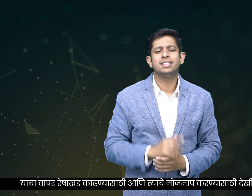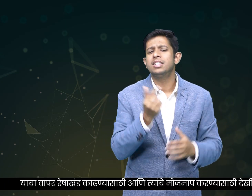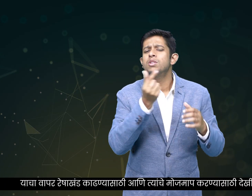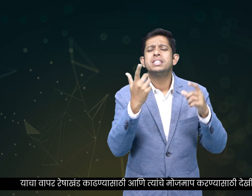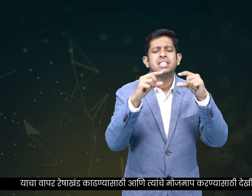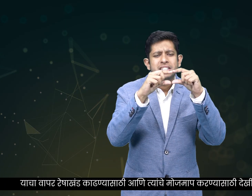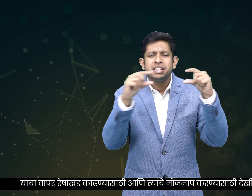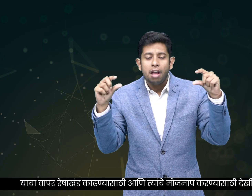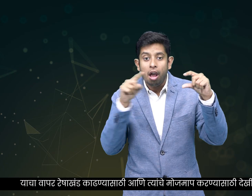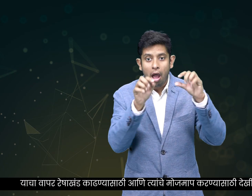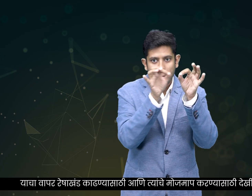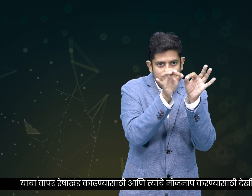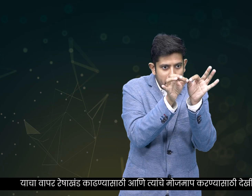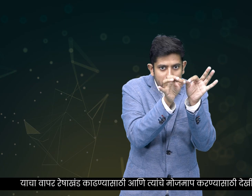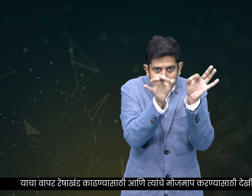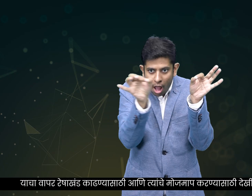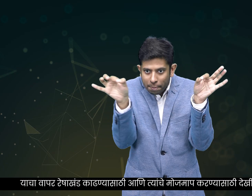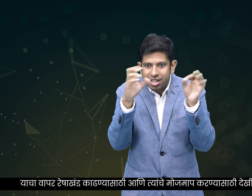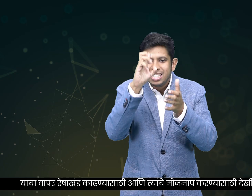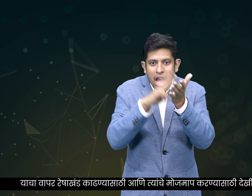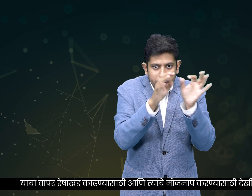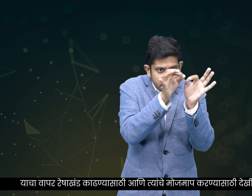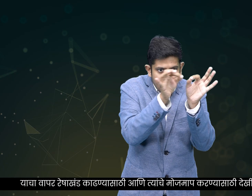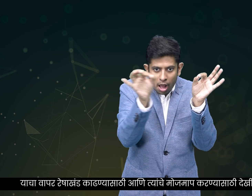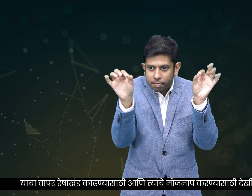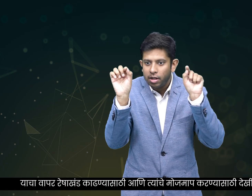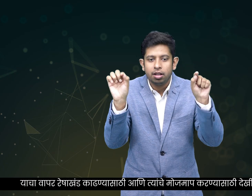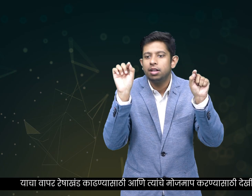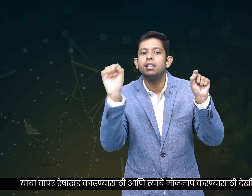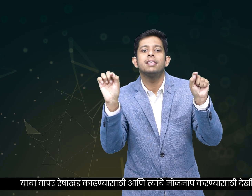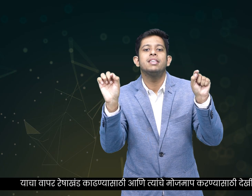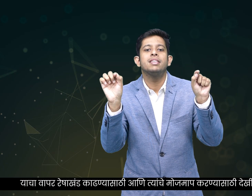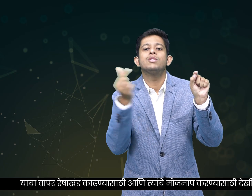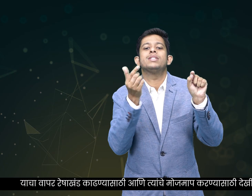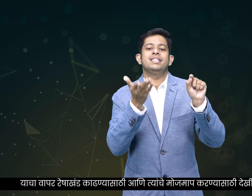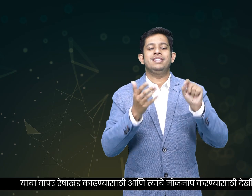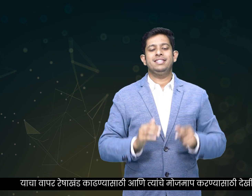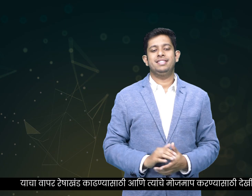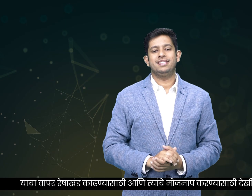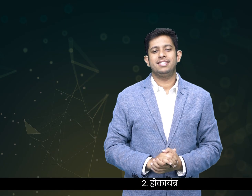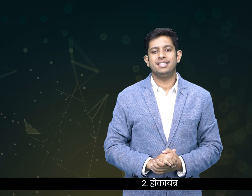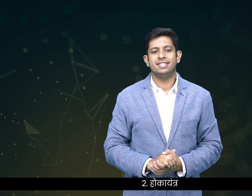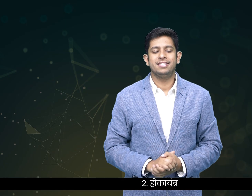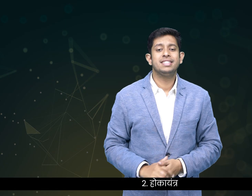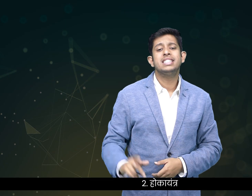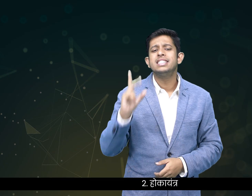याचा वापर रेषाखंड काढण्यासाठी आणि त्यांचे मोजमाप करण्यासाठी देखील केला जातो. 2.